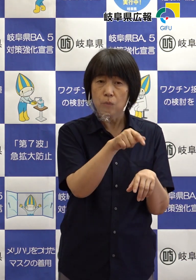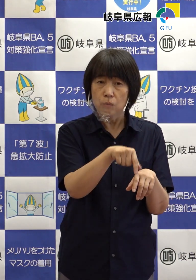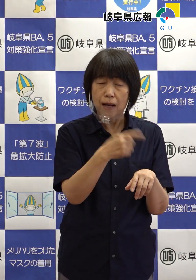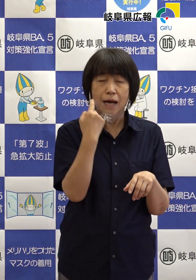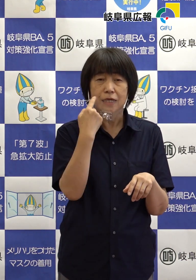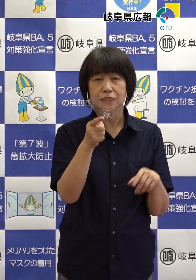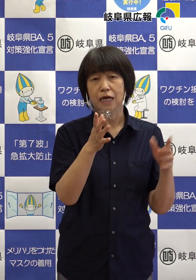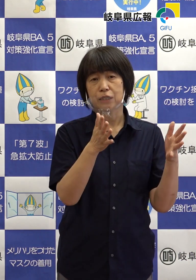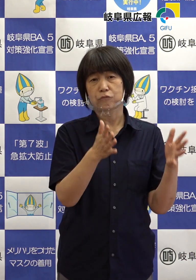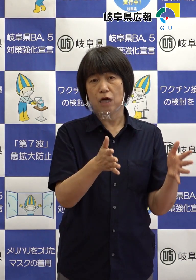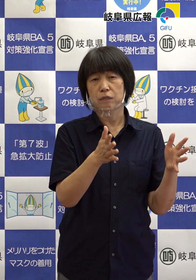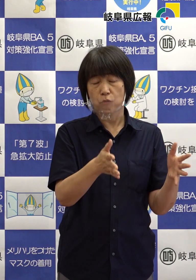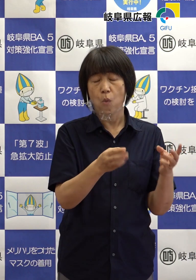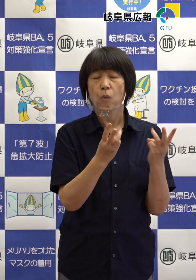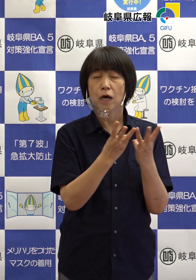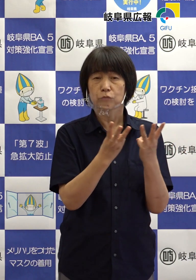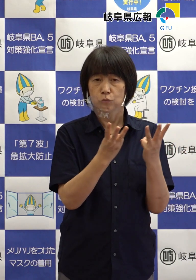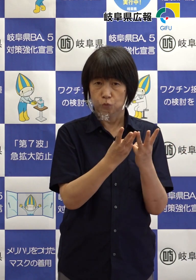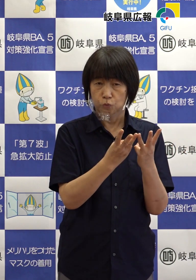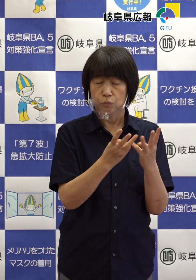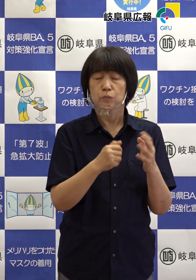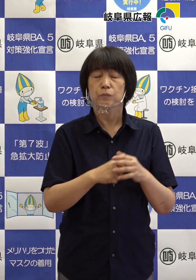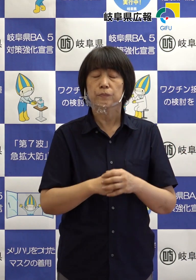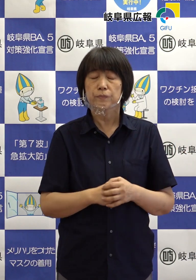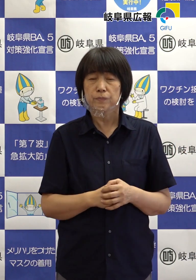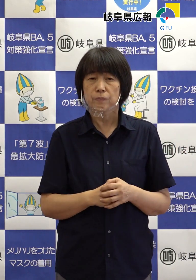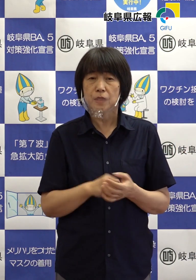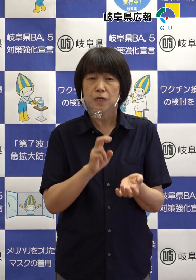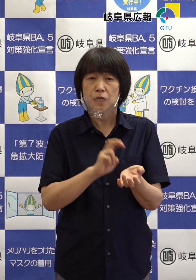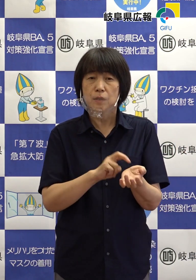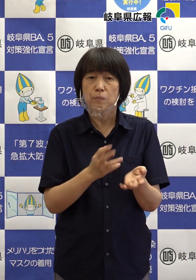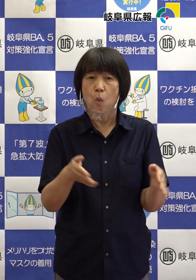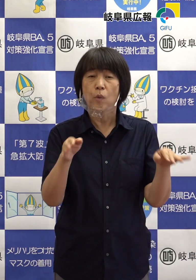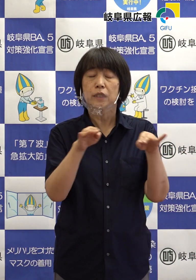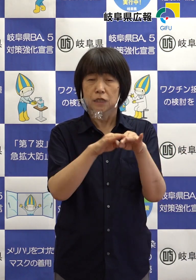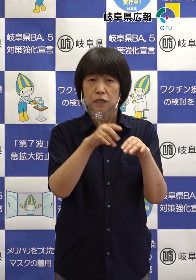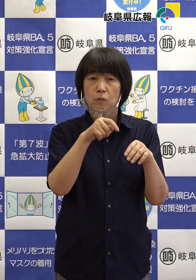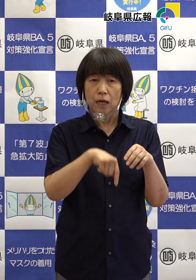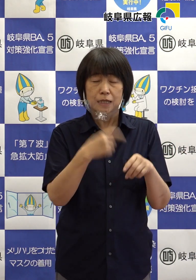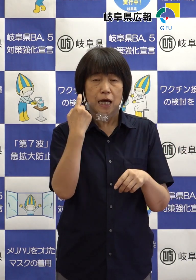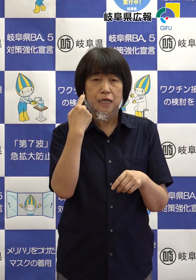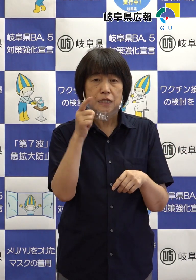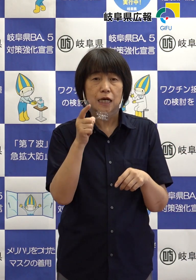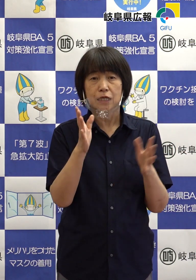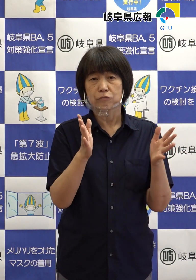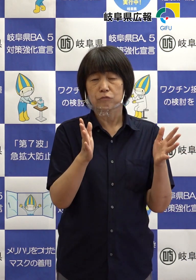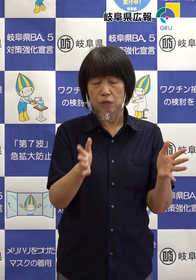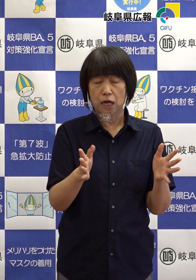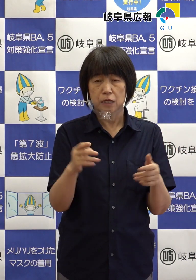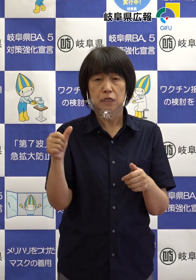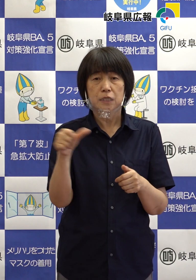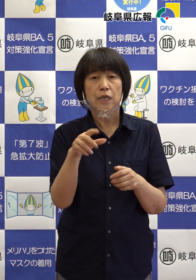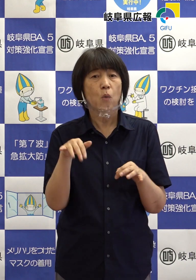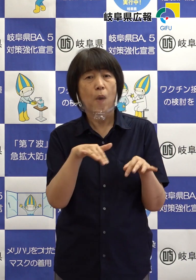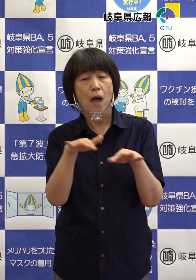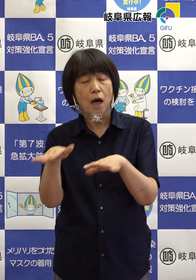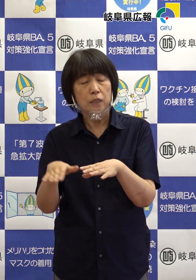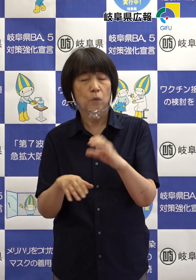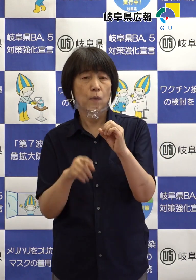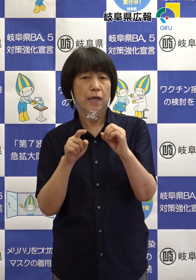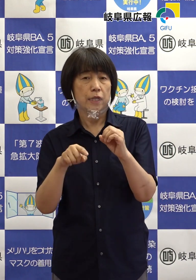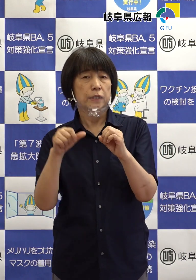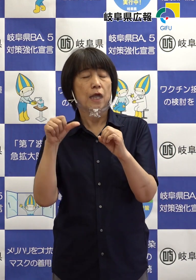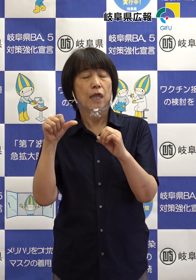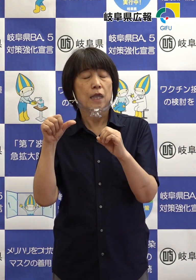か月間のデータでありますけれども医療機関でみますと1か月あたりの数ね醍醐アーティスト0.7